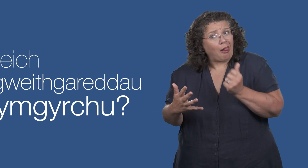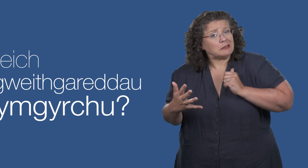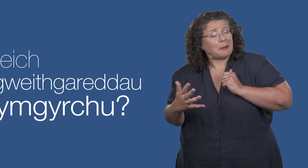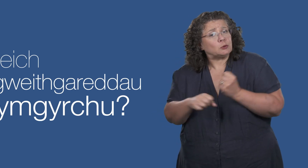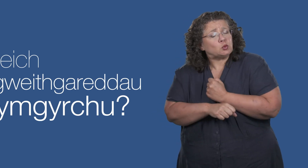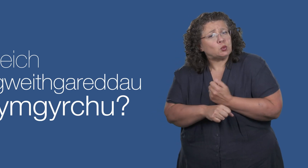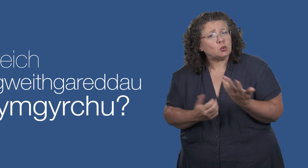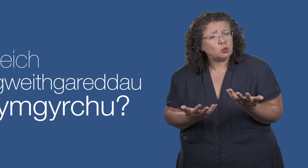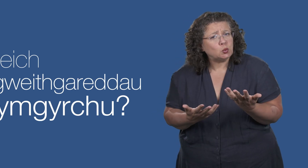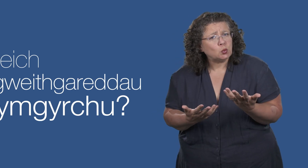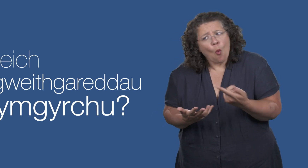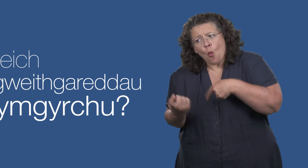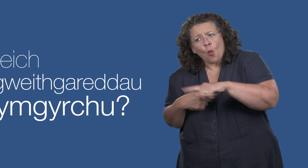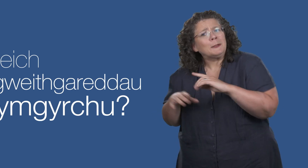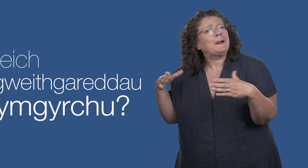eich hun?